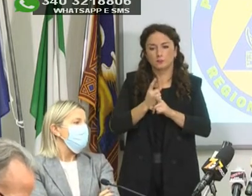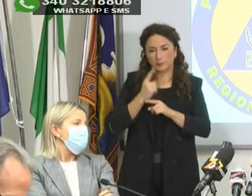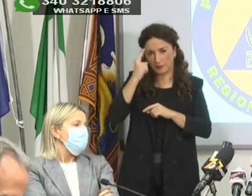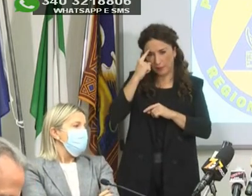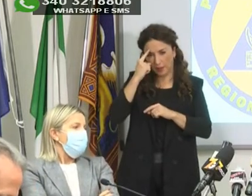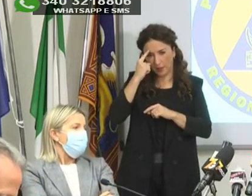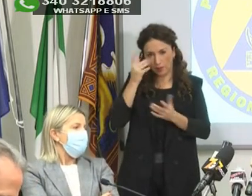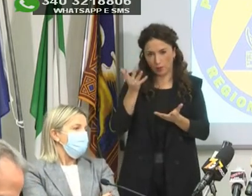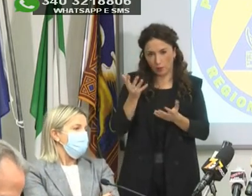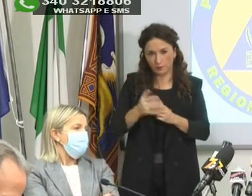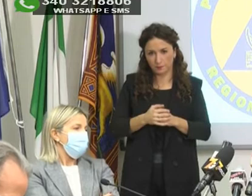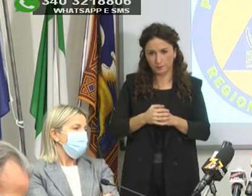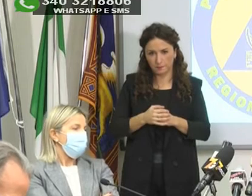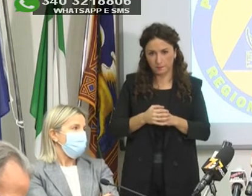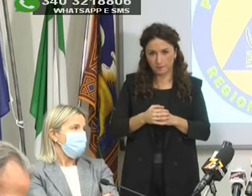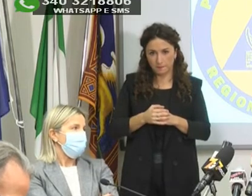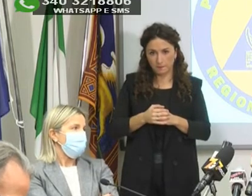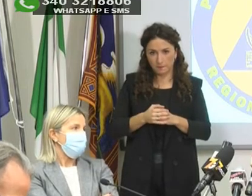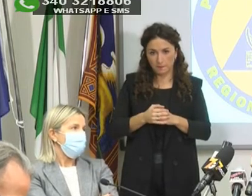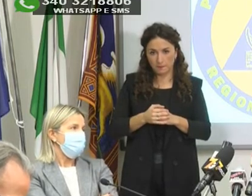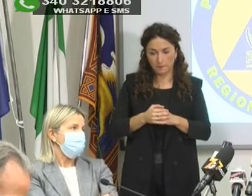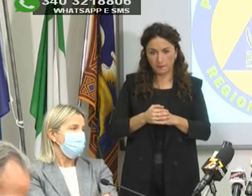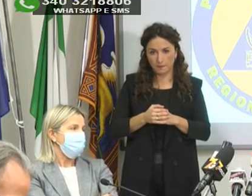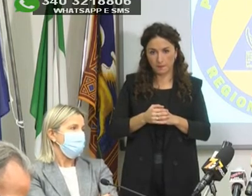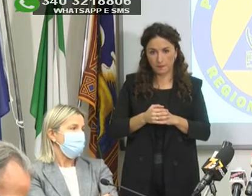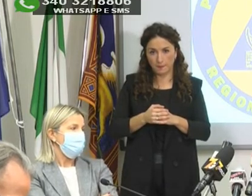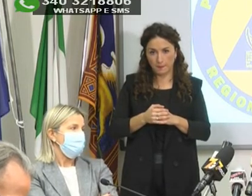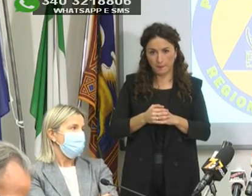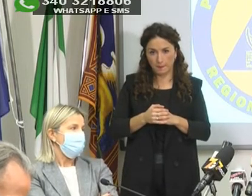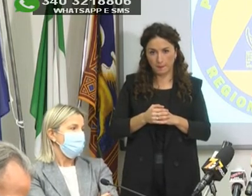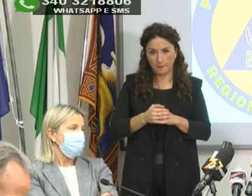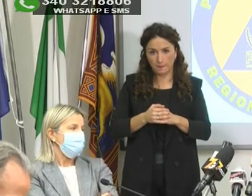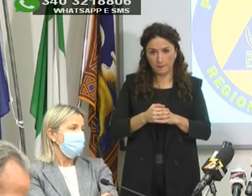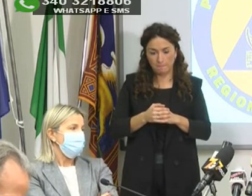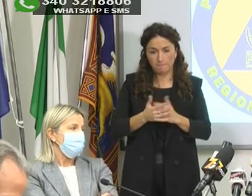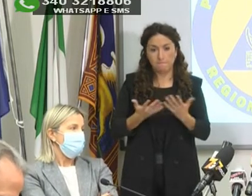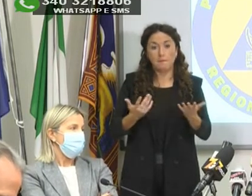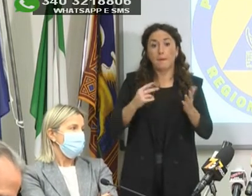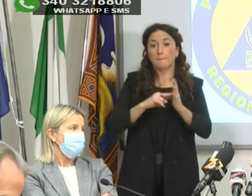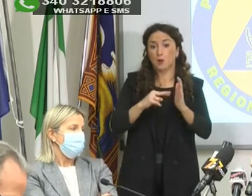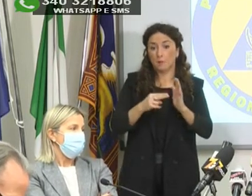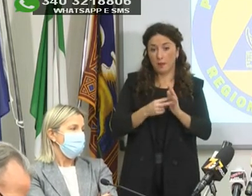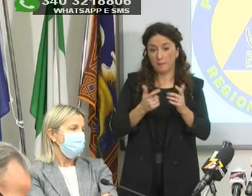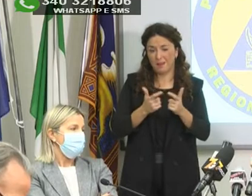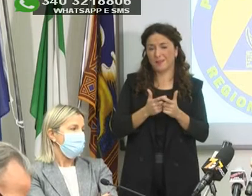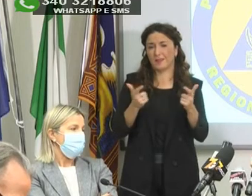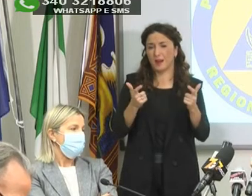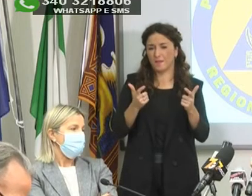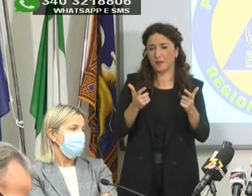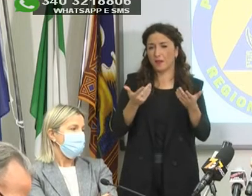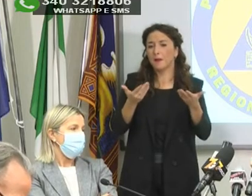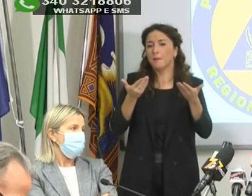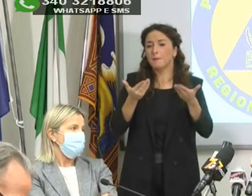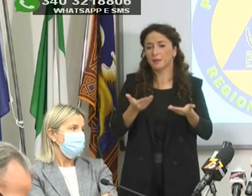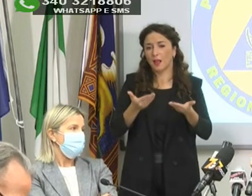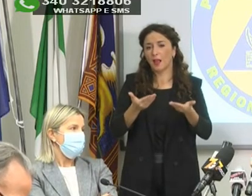che la possibilità di avere il guaio ed averlo in maniera pesante, ad averlo in maniera che possa pregiudicarti la vita,